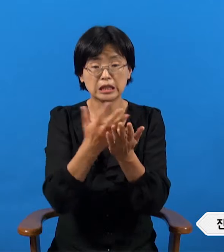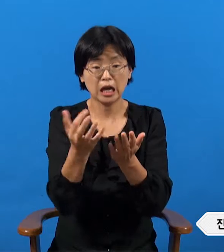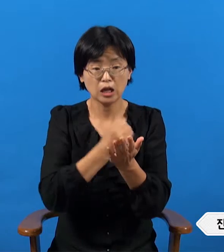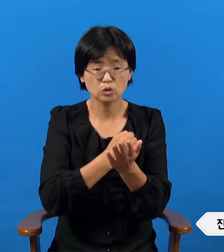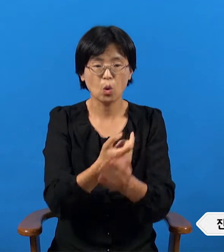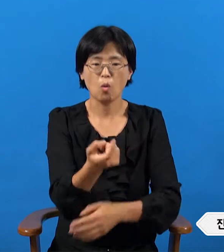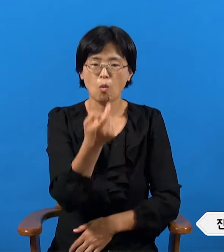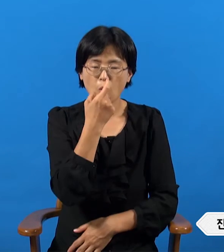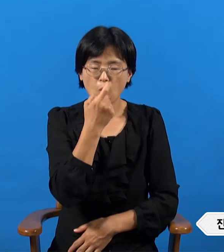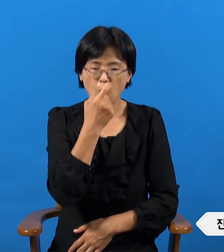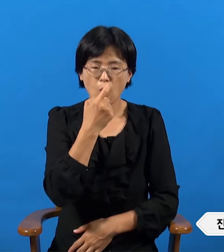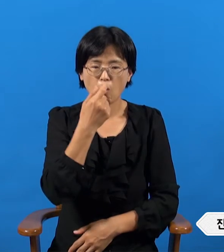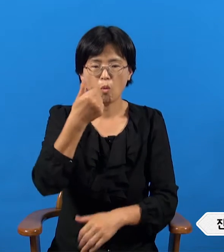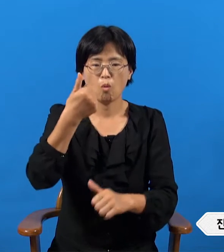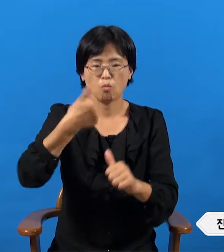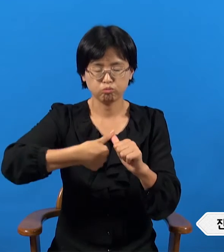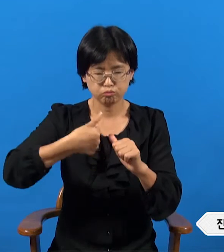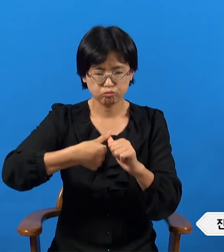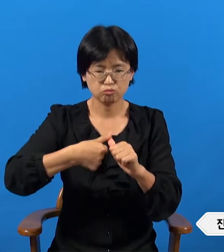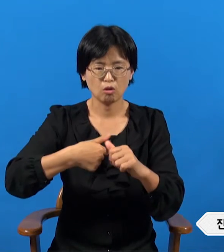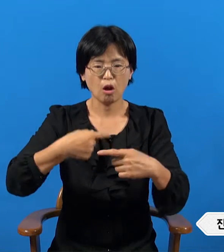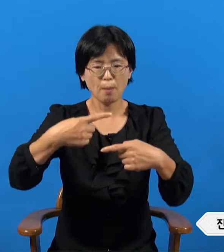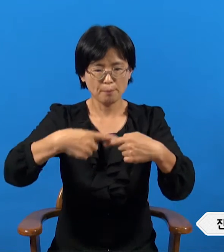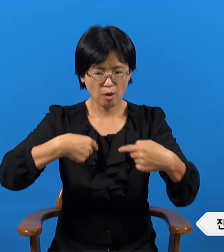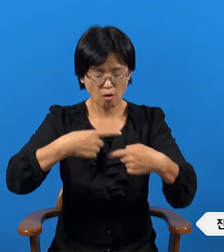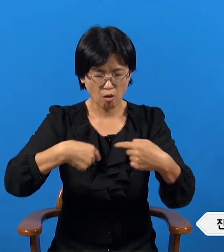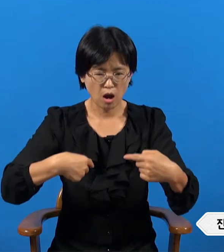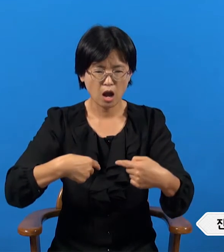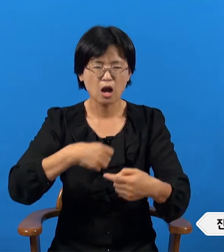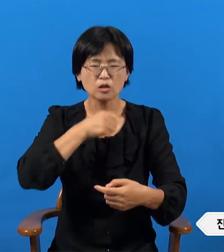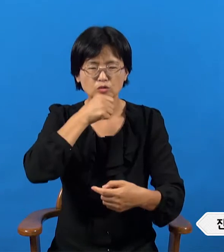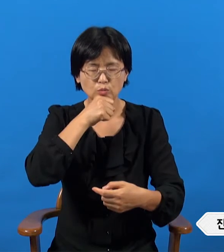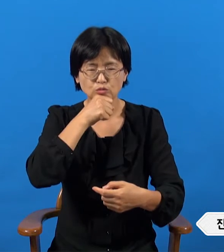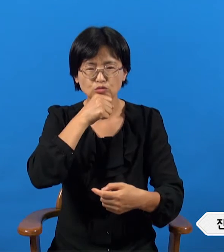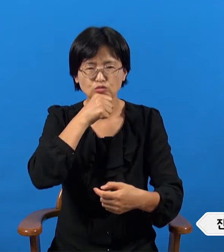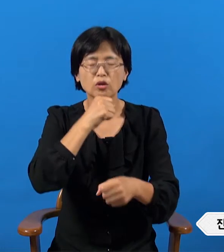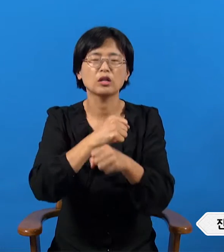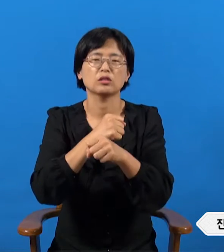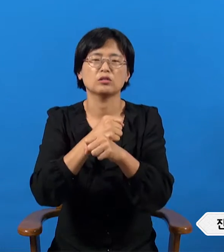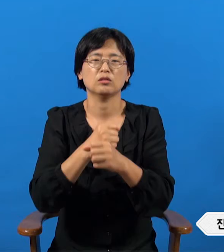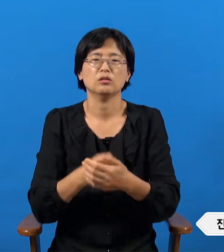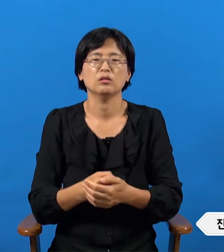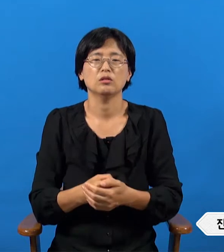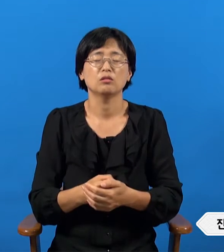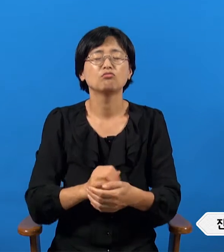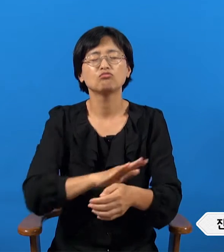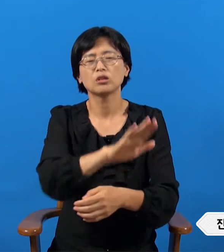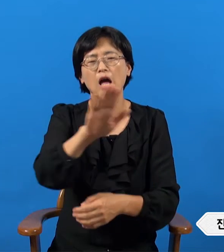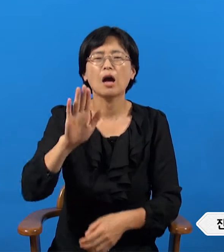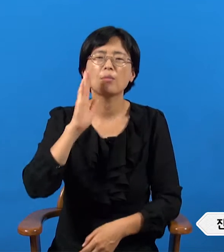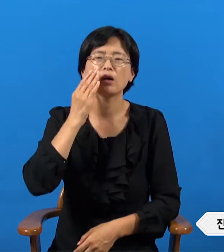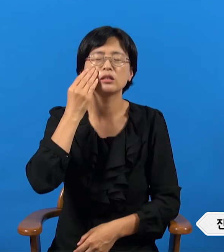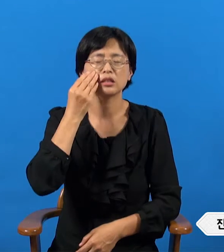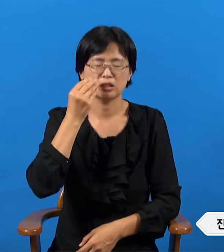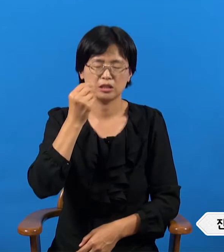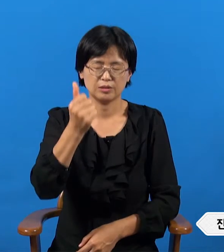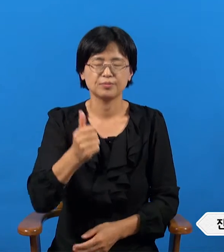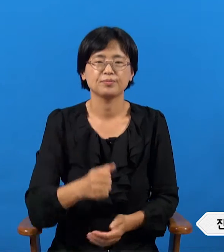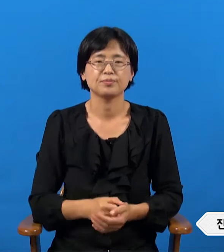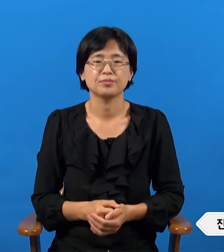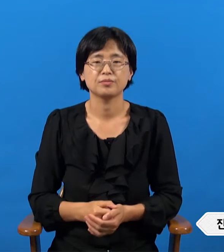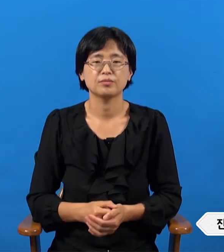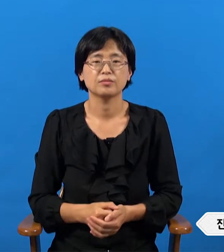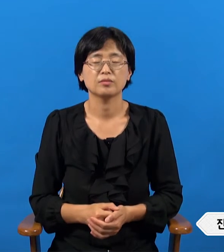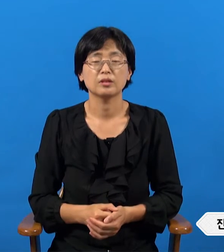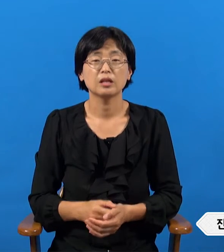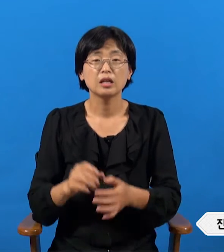교육받아 왔습니다. 훈련받아졌고 평가되어져 왔습니다. 우리는 이것에 대해서 무척 익숙해 있습니다.